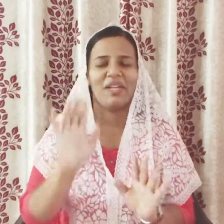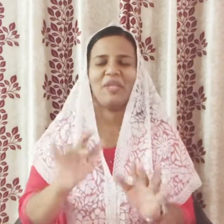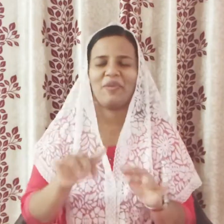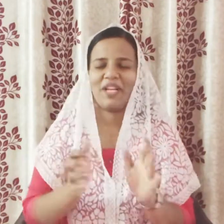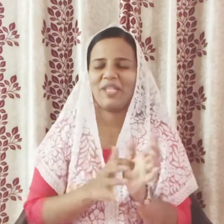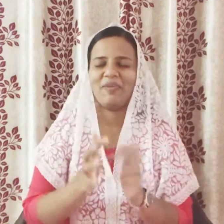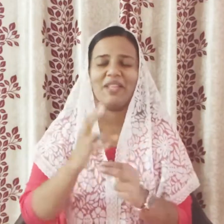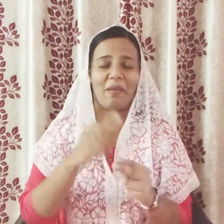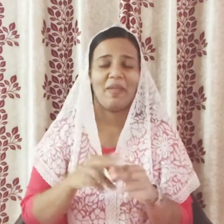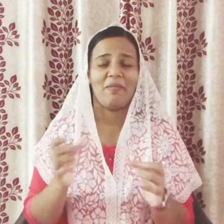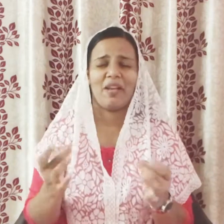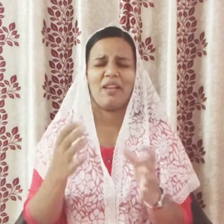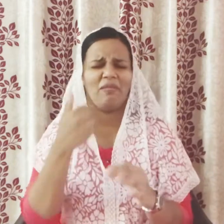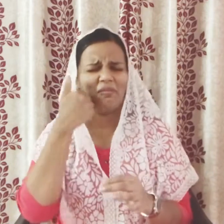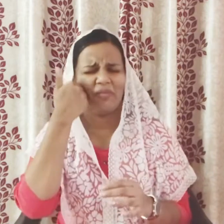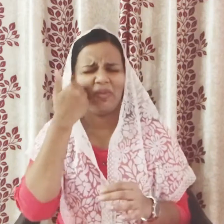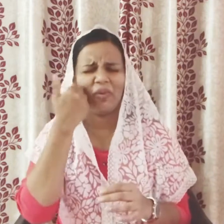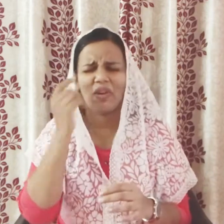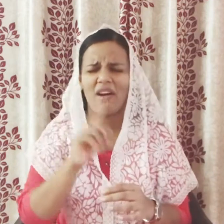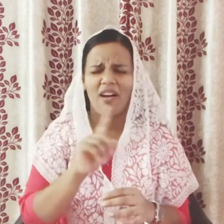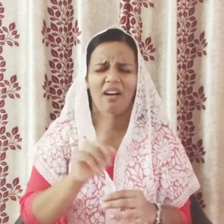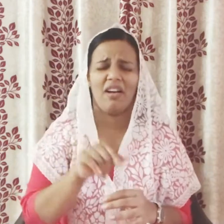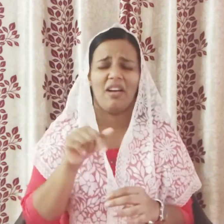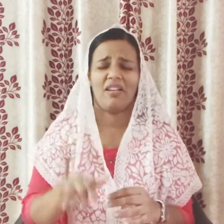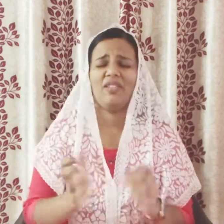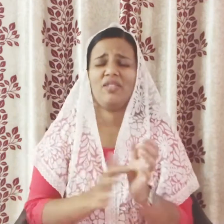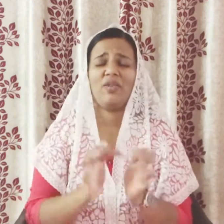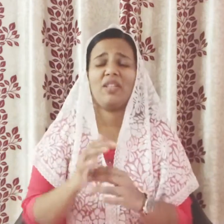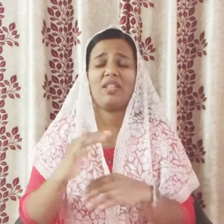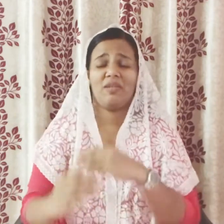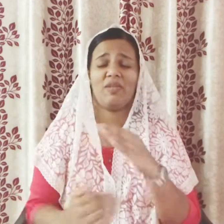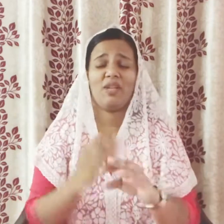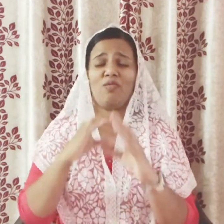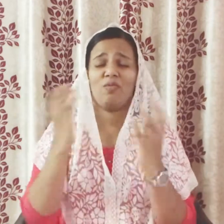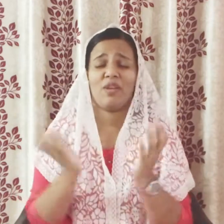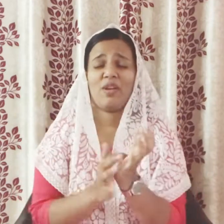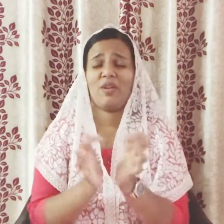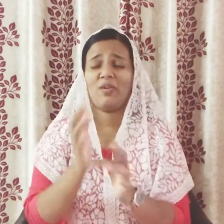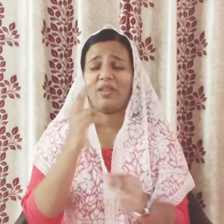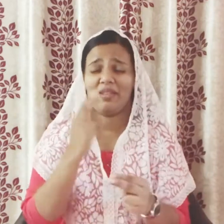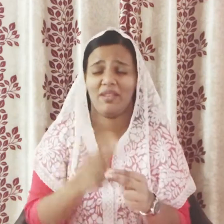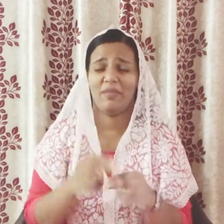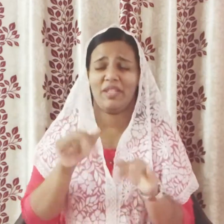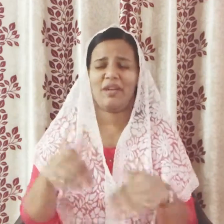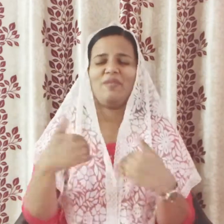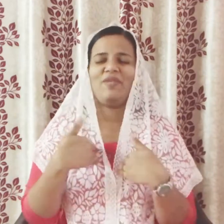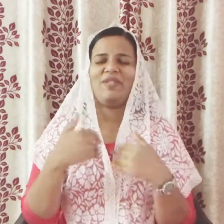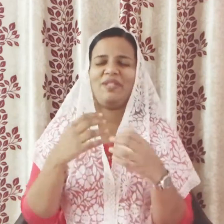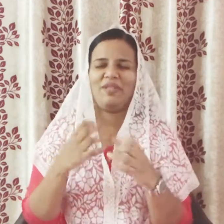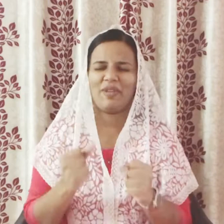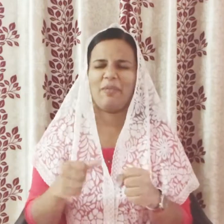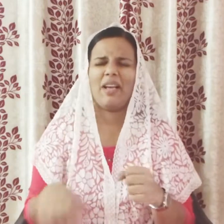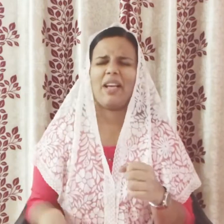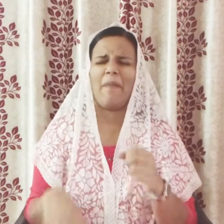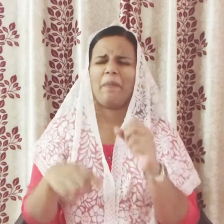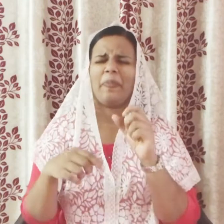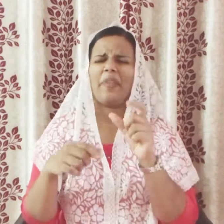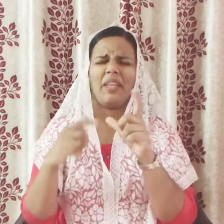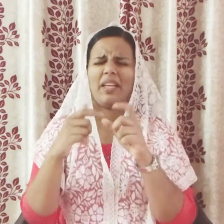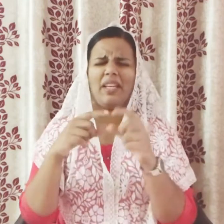യേശു ക്രിസ്തുവിൻ്റെ നാമത്തിൽ രോഗികളായിരിക്കുന്നവർക്ക് വേണ്ടി പ്രാർത്ഥിക്കുന്നു. സ്വർഗത്തിലും ഭൂമിക്കുന്നതിനായ യേശു ക്രിസ്തുവിൻ്റെ നാമത്തിൽ സൗഖ്യമാകട്ടെ. കാലിൻ്റെ മുട്ടിൻ്റെ